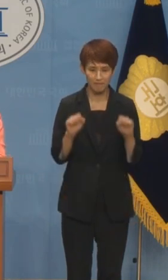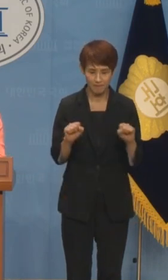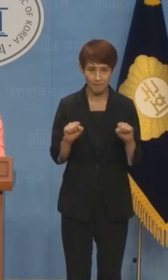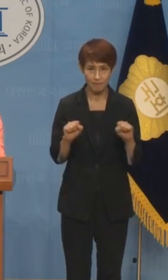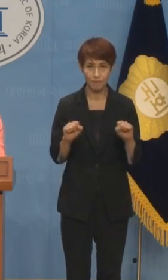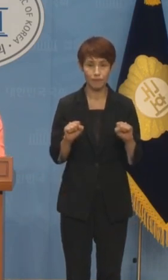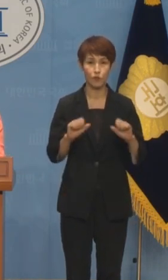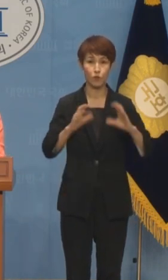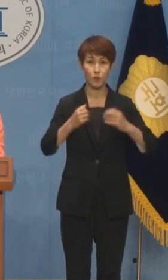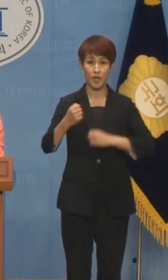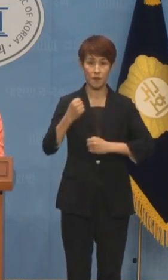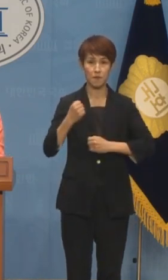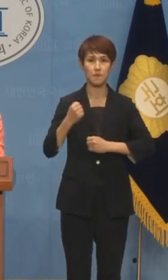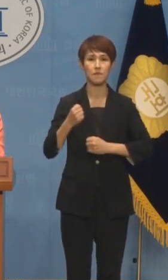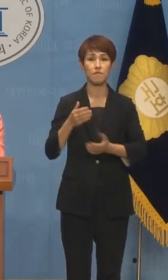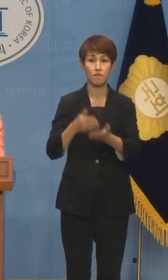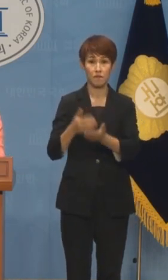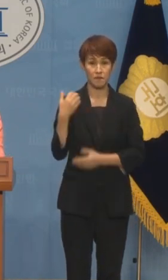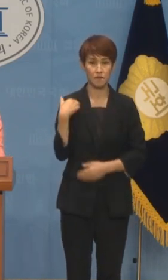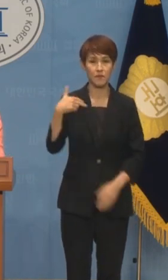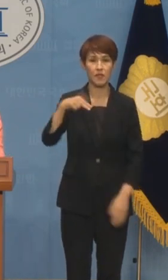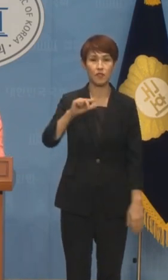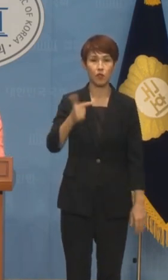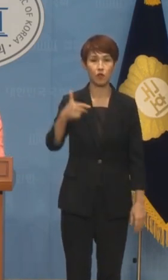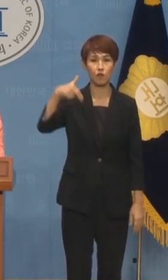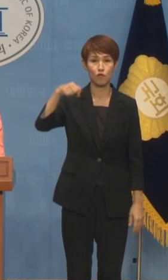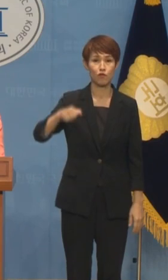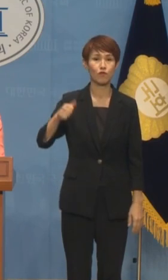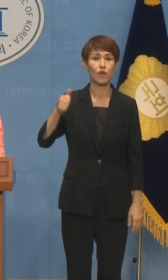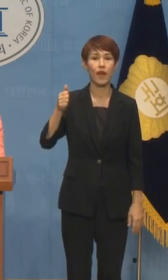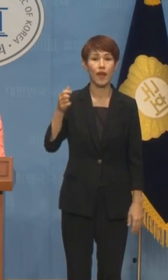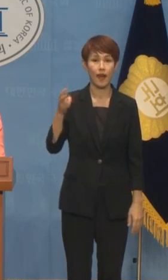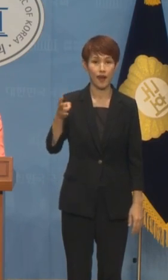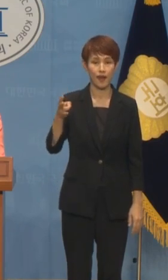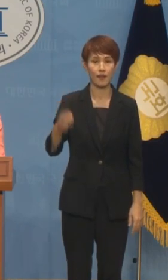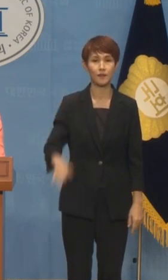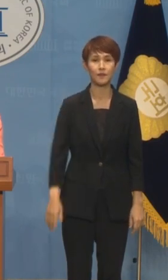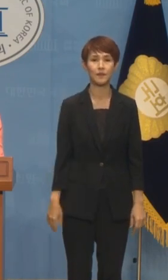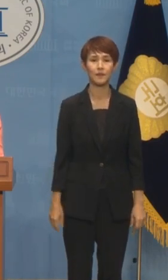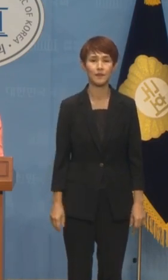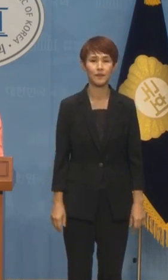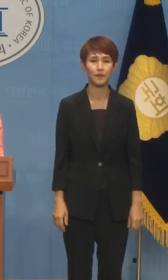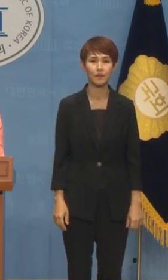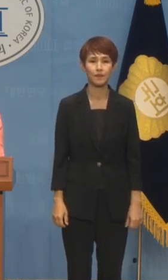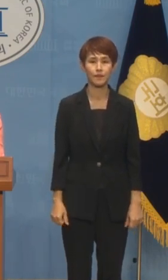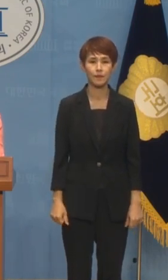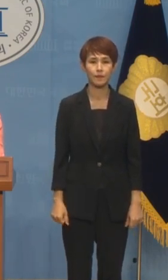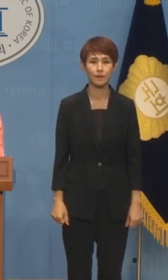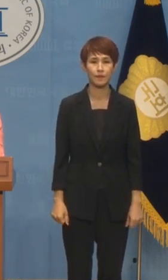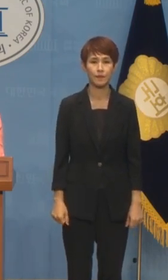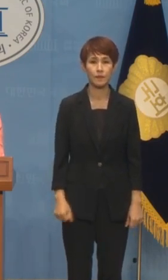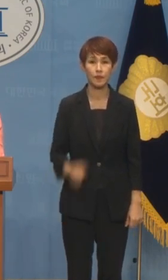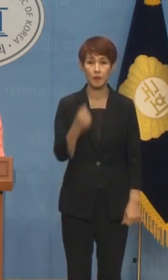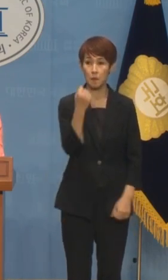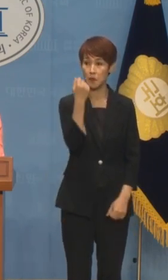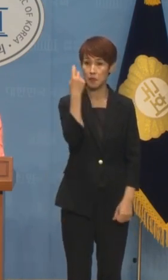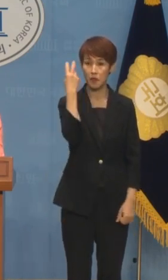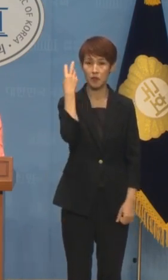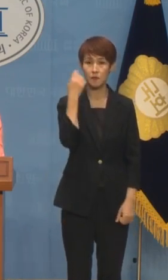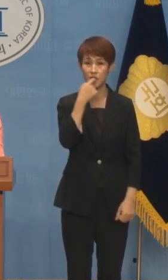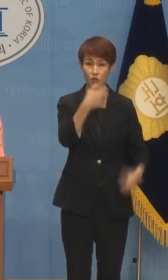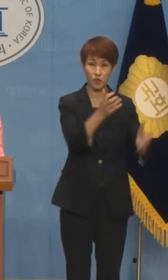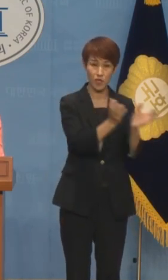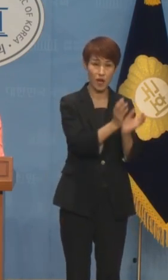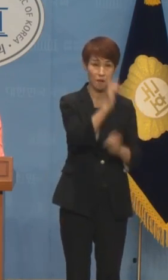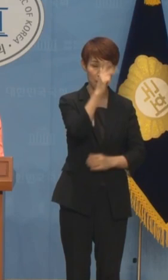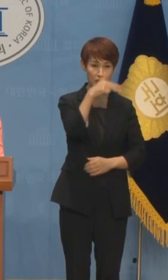안녕하십니까. 국민의힘 원내대변인 전주혜입니다. 오늘의 원내 논평하겠습니다. 며칠 전 민주당